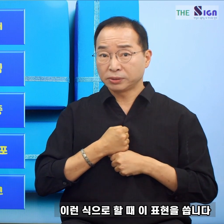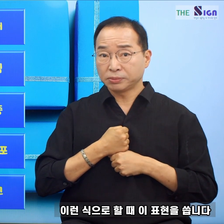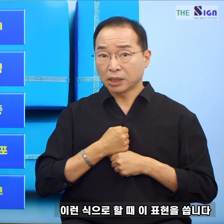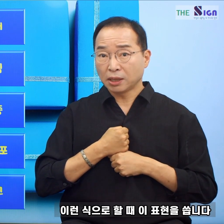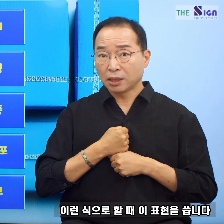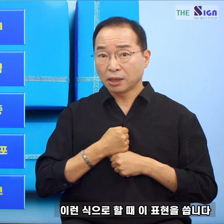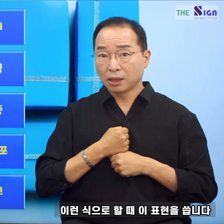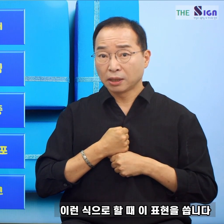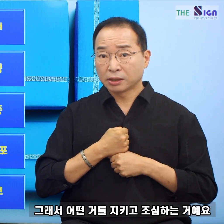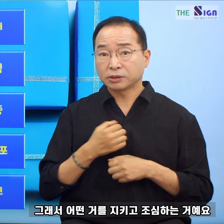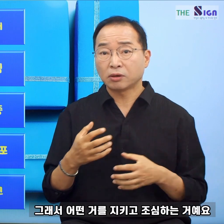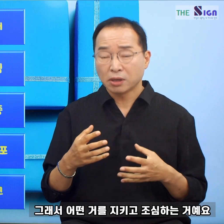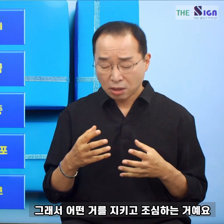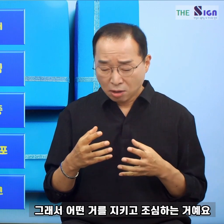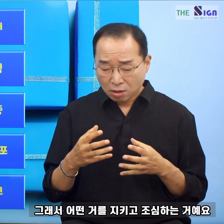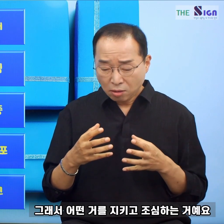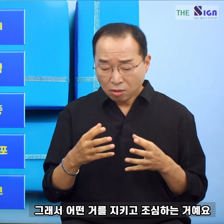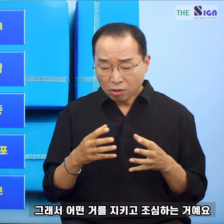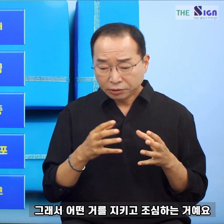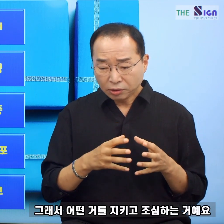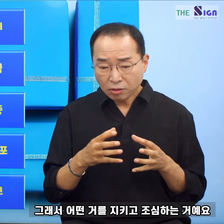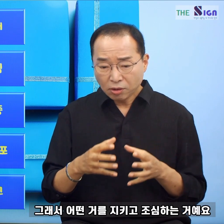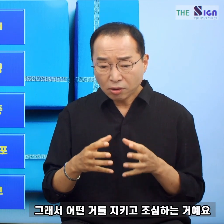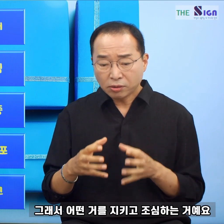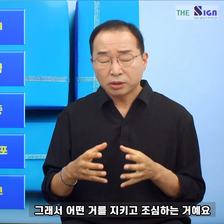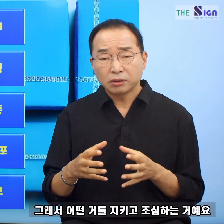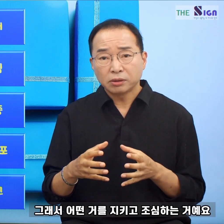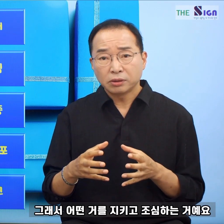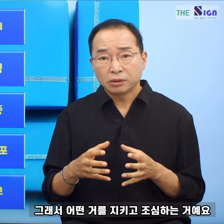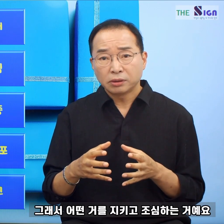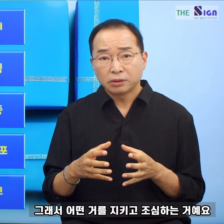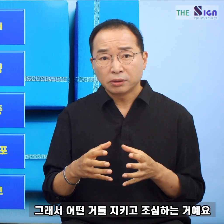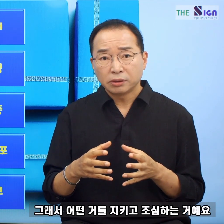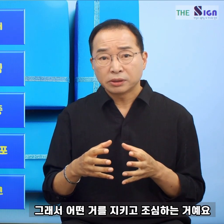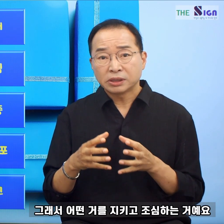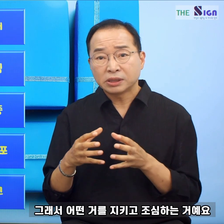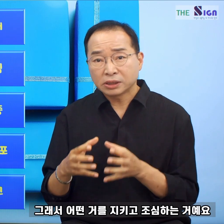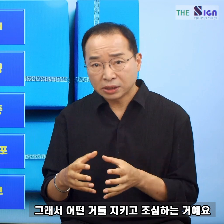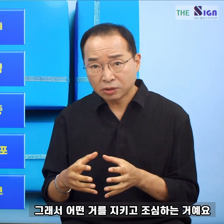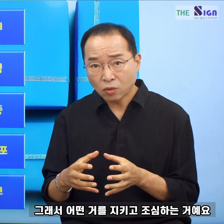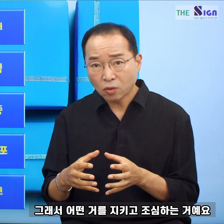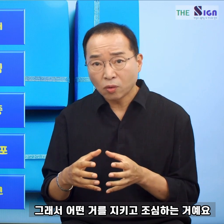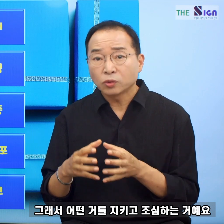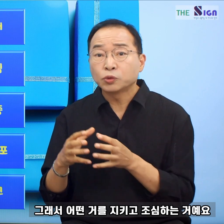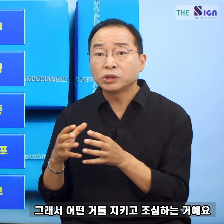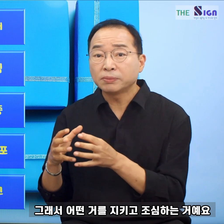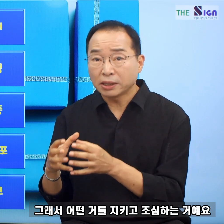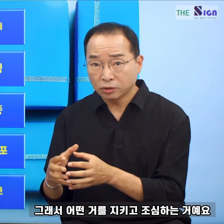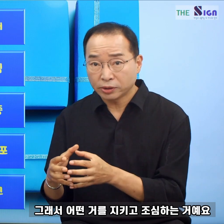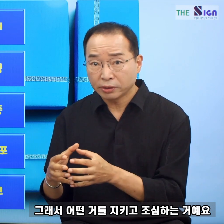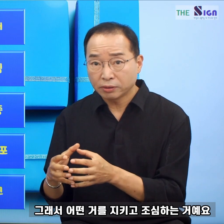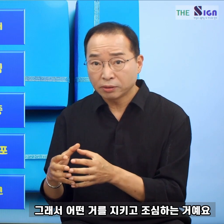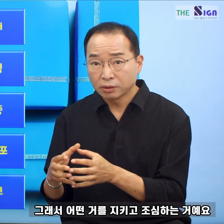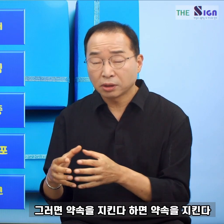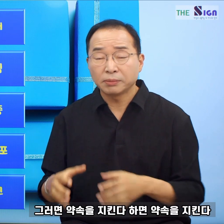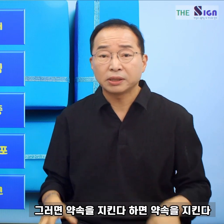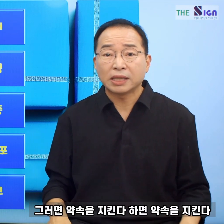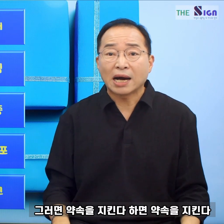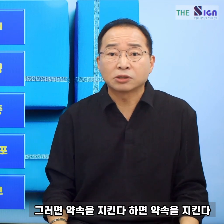씁니다. 그래서 어떤 거를 지키고 조심하는 거예요. 그러면